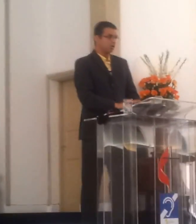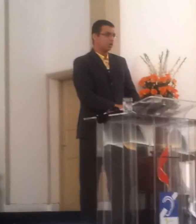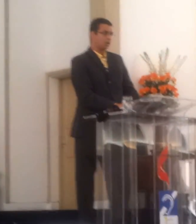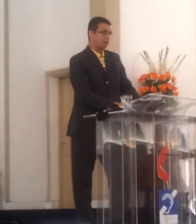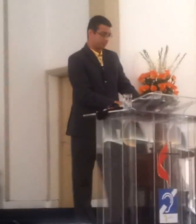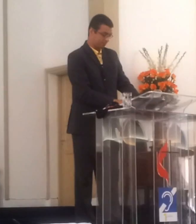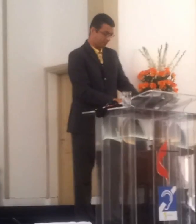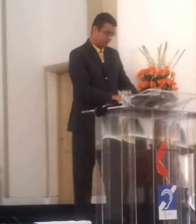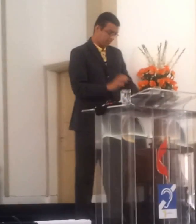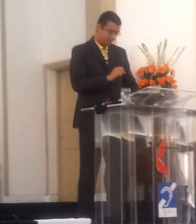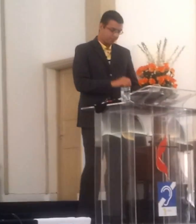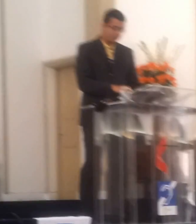então.